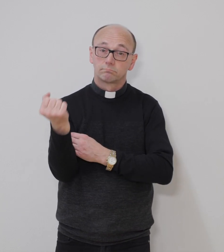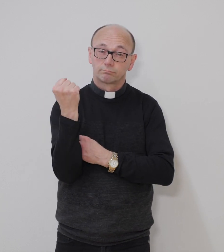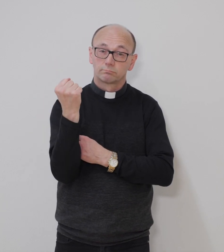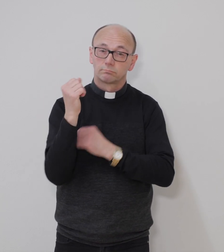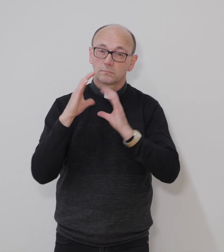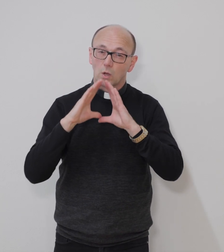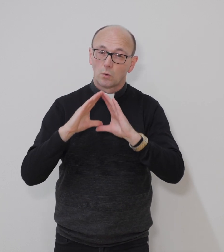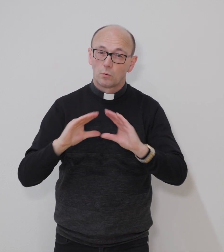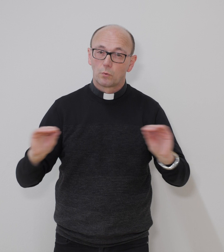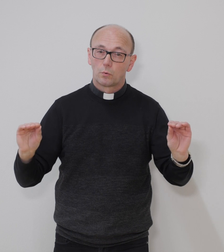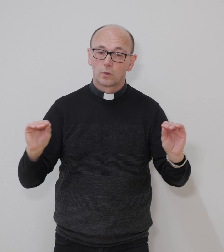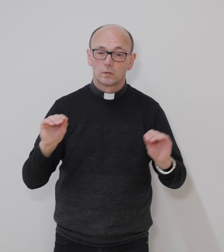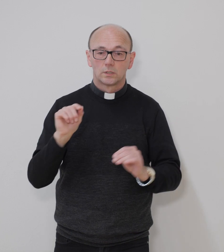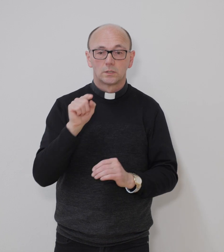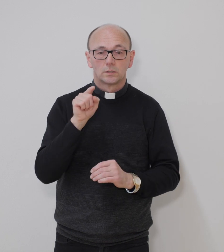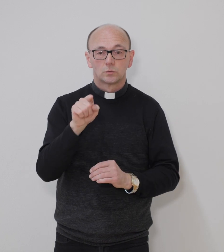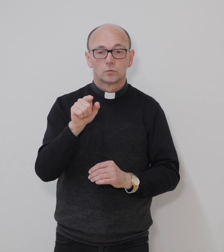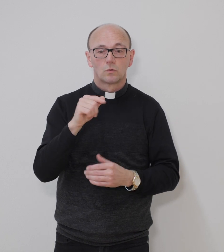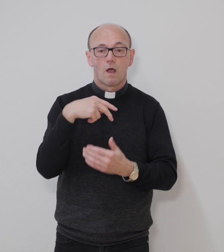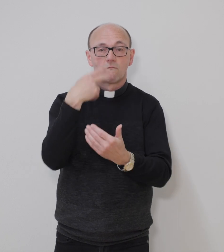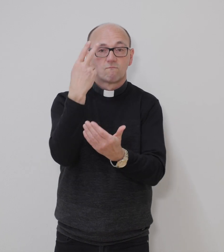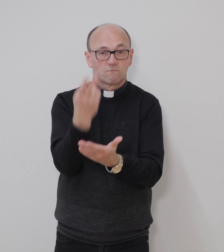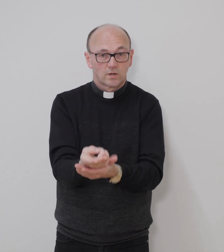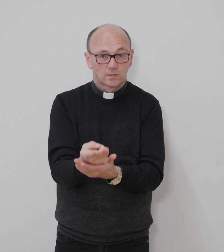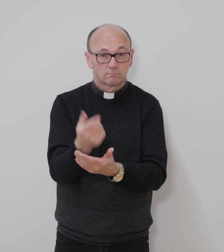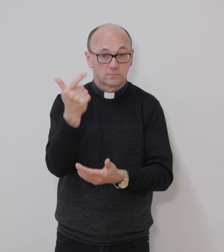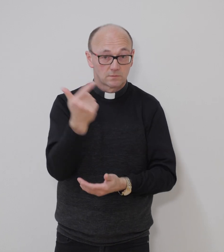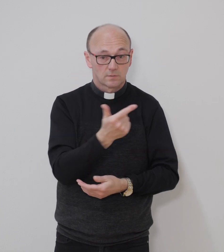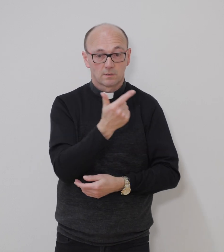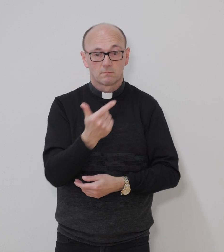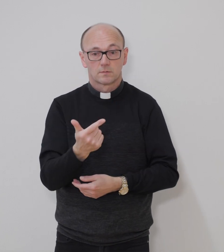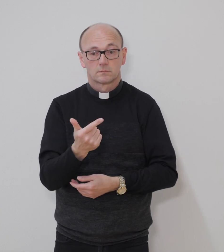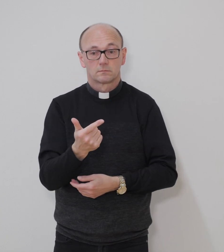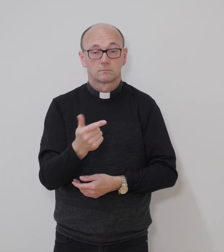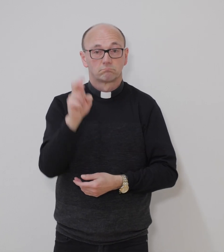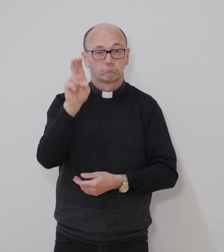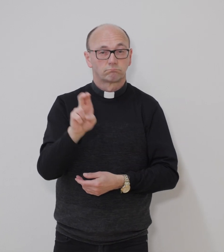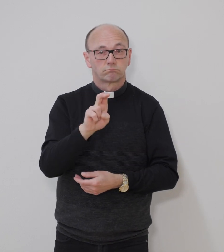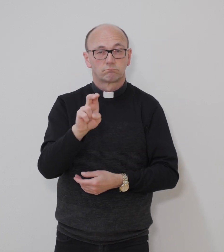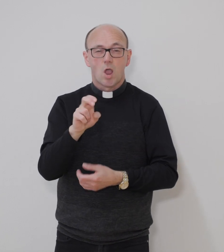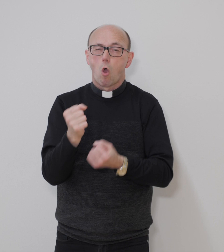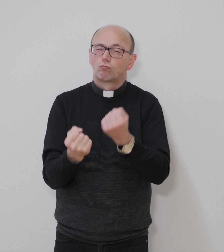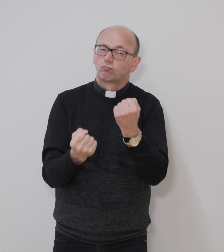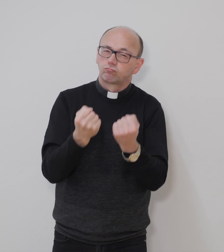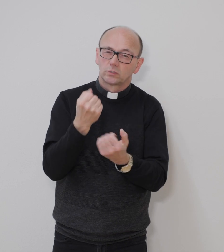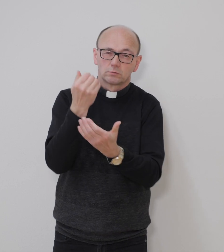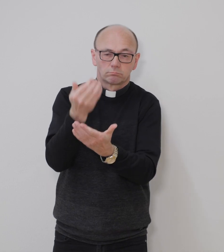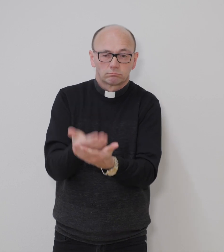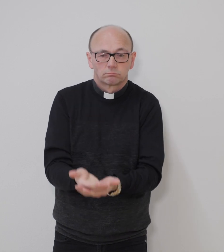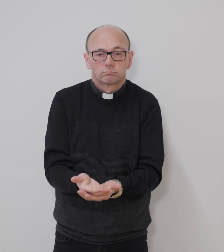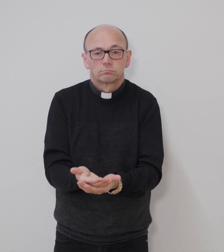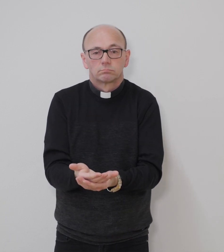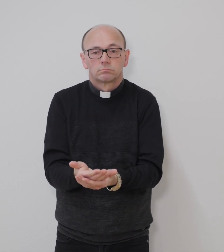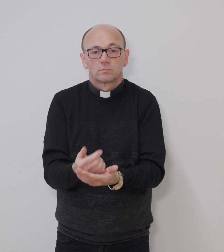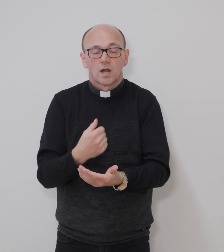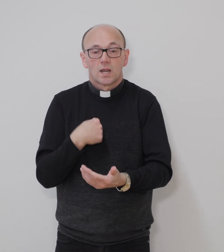zweiten Mal, das Kreuz ist schwer. Ich falle und ich